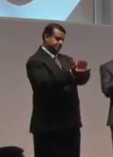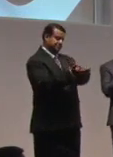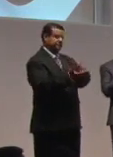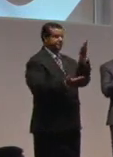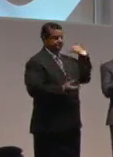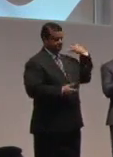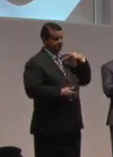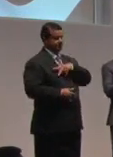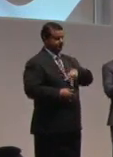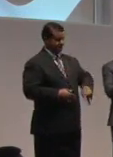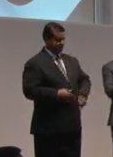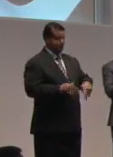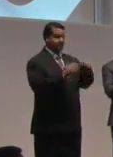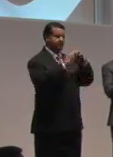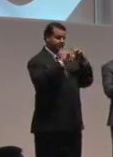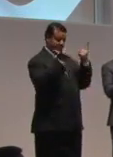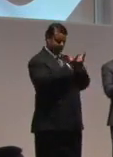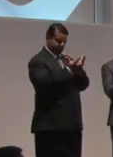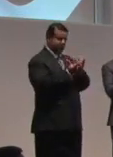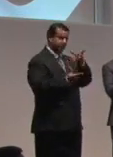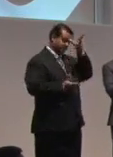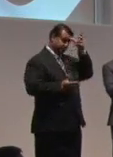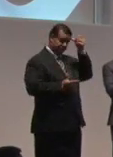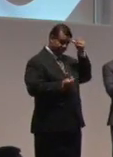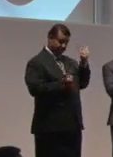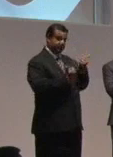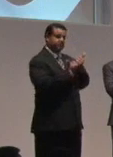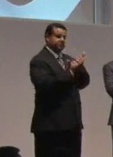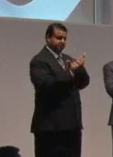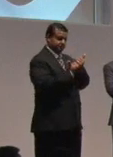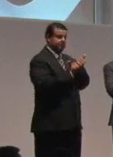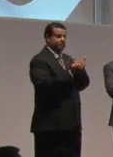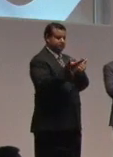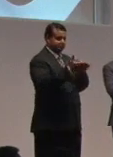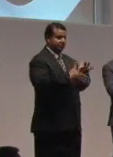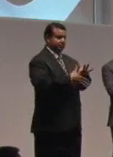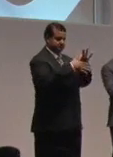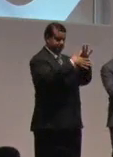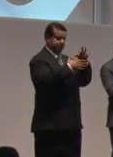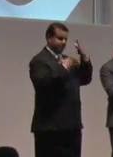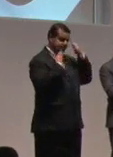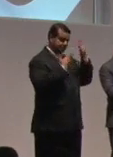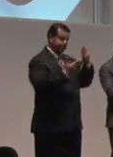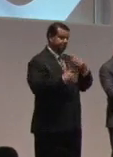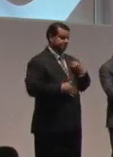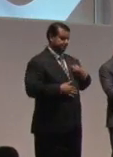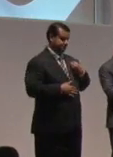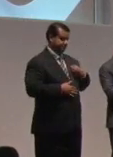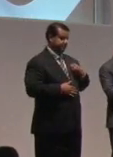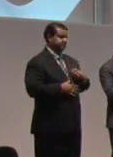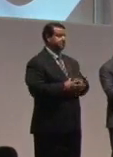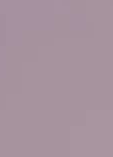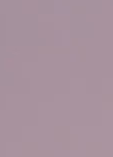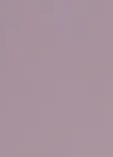câmara foi prefeito interino grande líder ligado no youtube